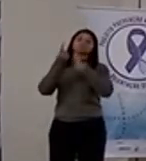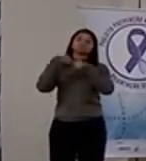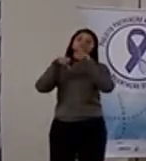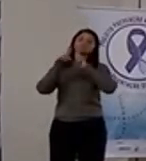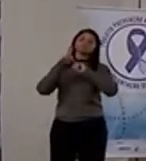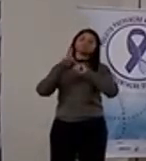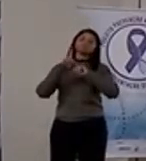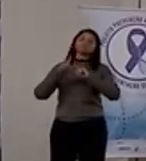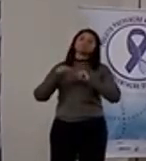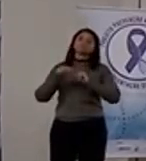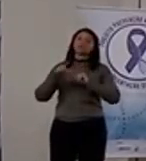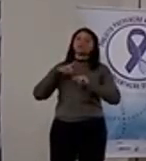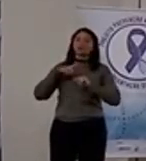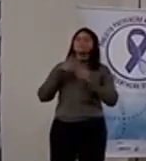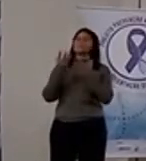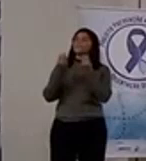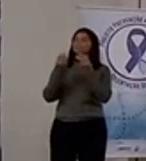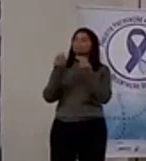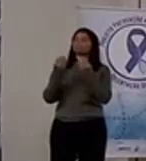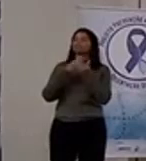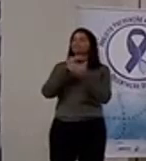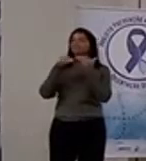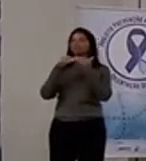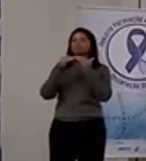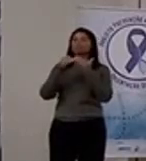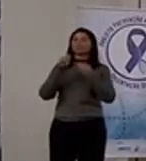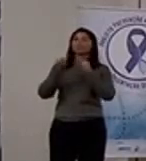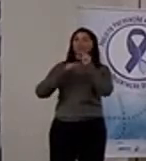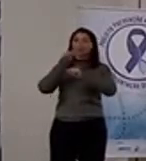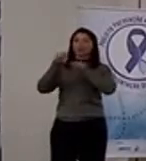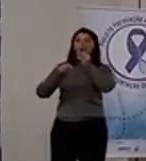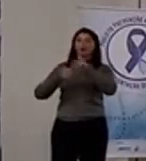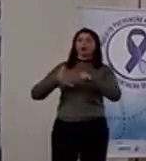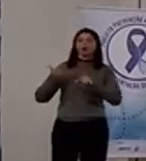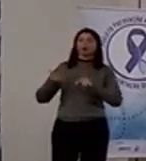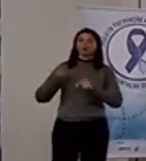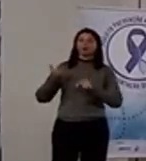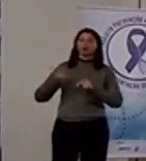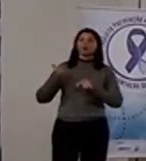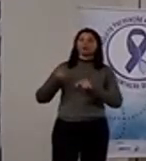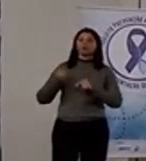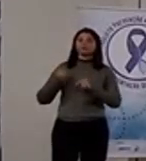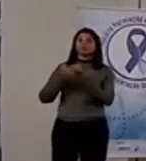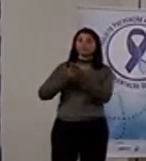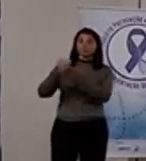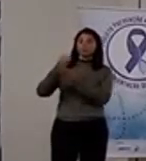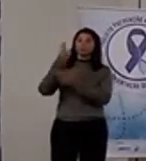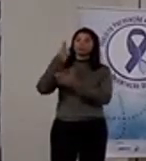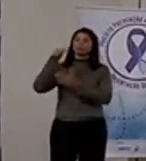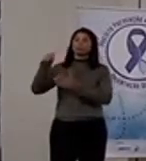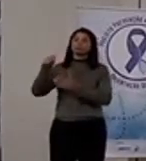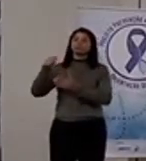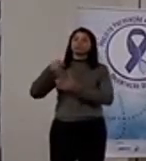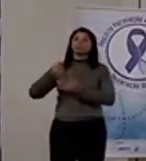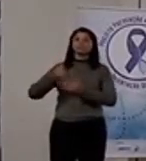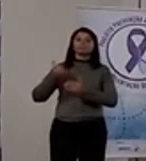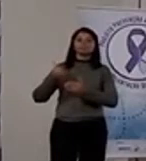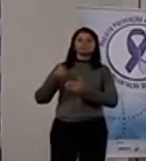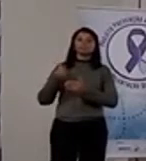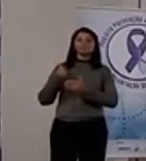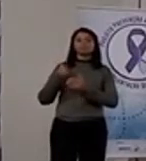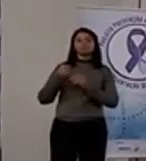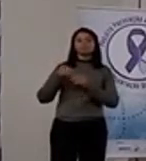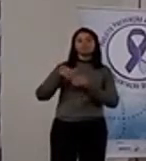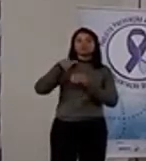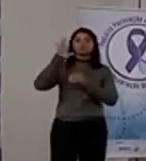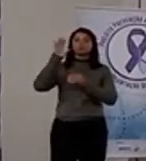isso tem muito a ver com a idade. Se calcula que o homem vai acumulando isso muito a partir dos 37 anos de idade, mas acima dos 45, isso